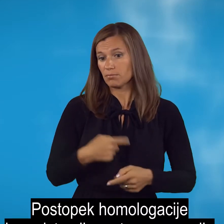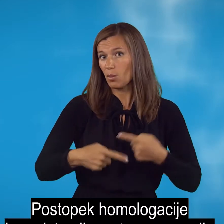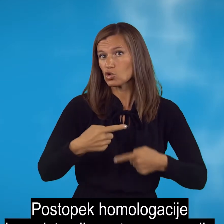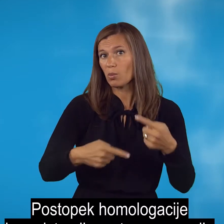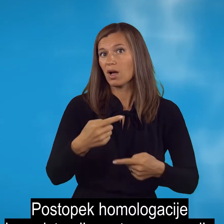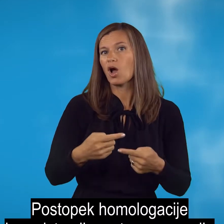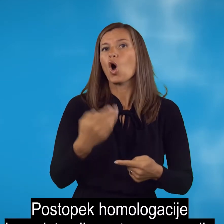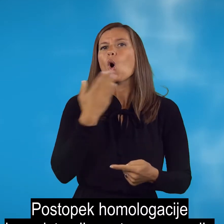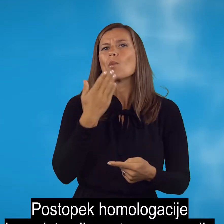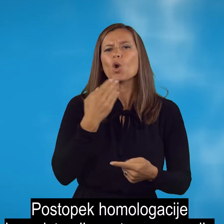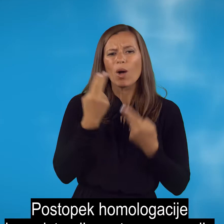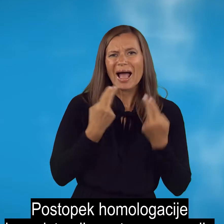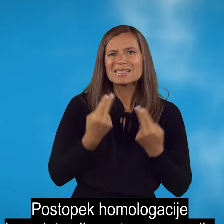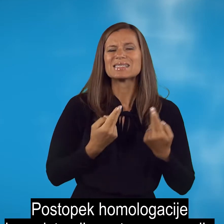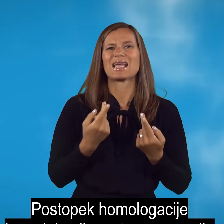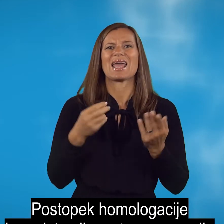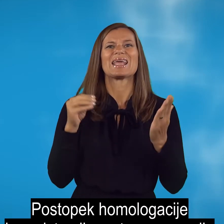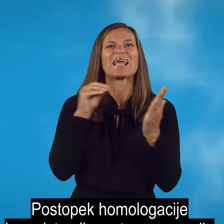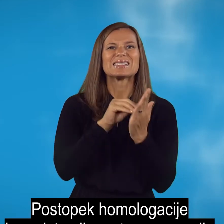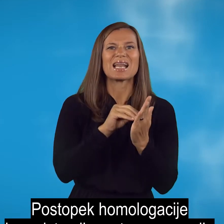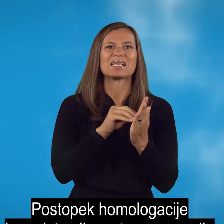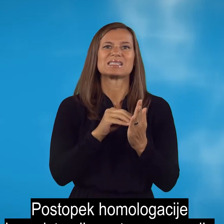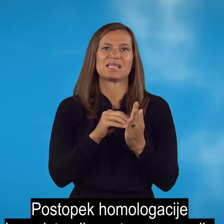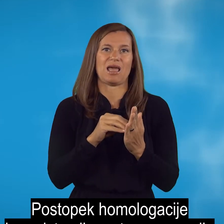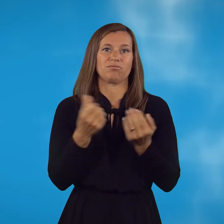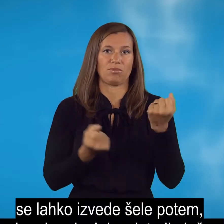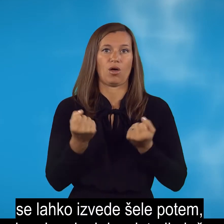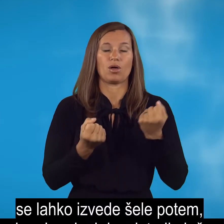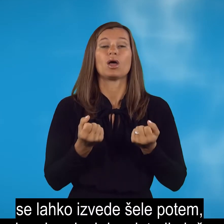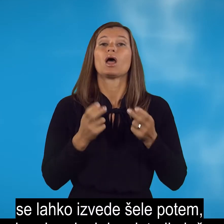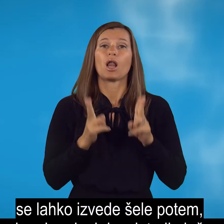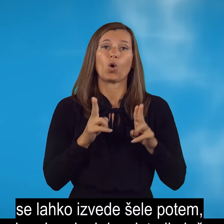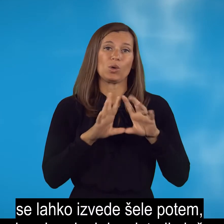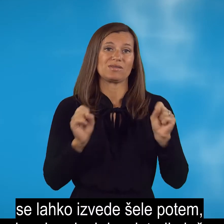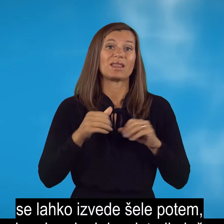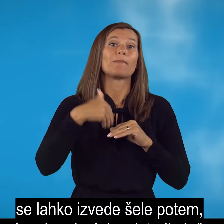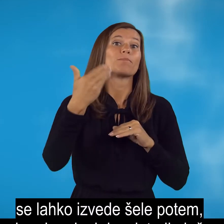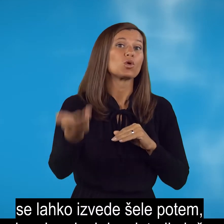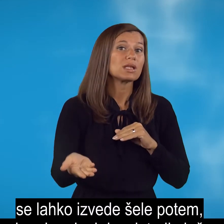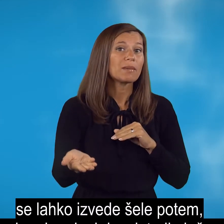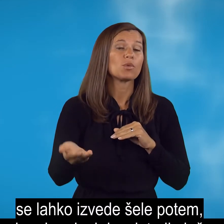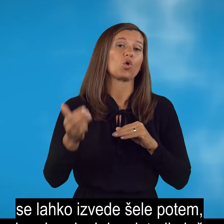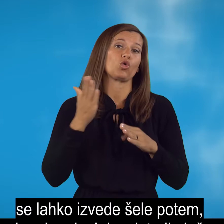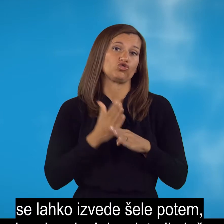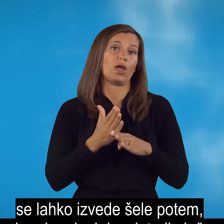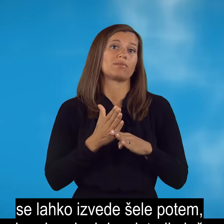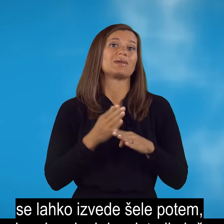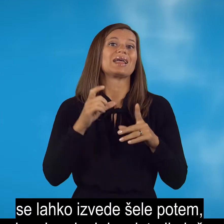Postopek homologacije in registracije motornega vozila se lahko izvede šele potem, ko je odmerjeni davek tudi